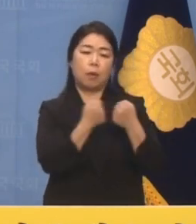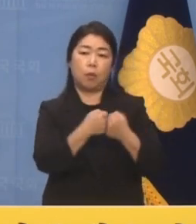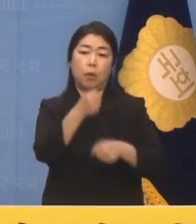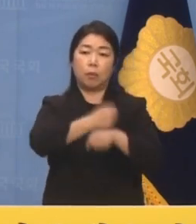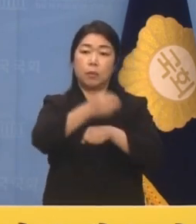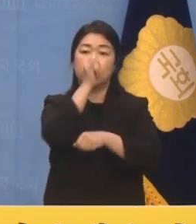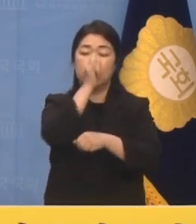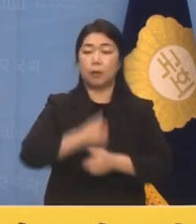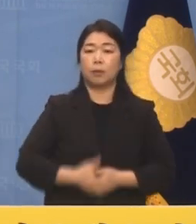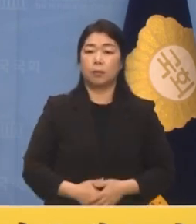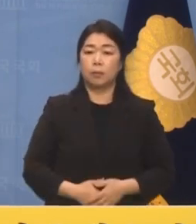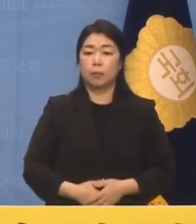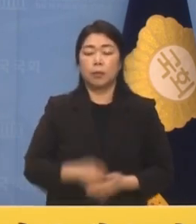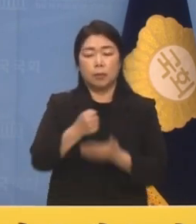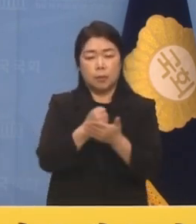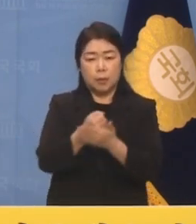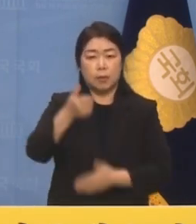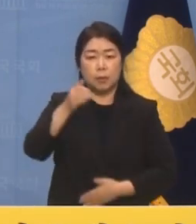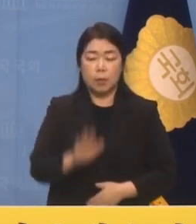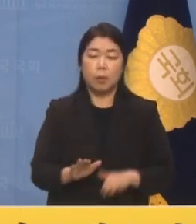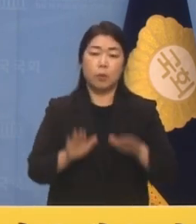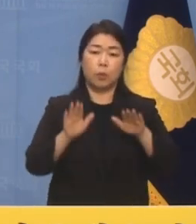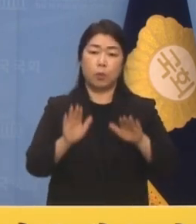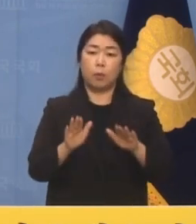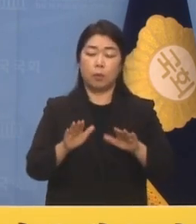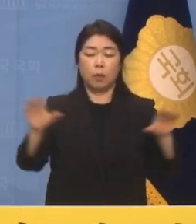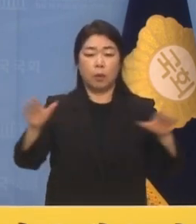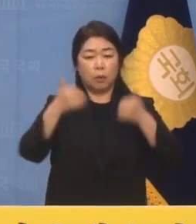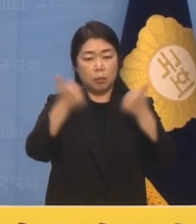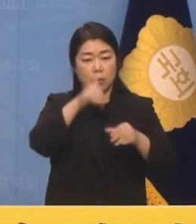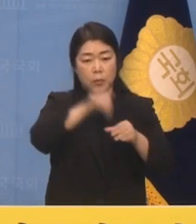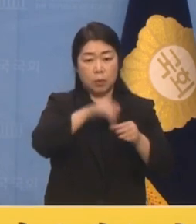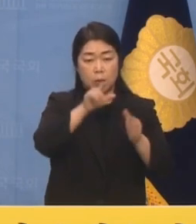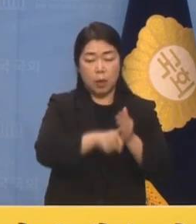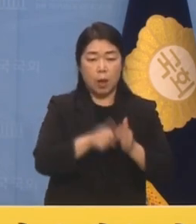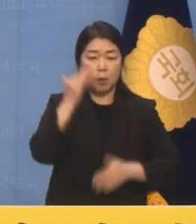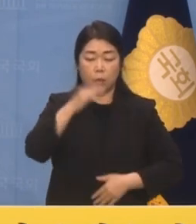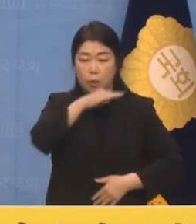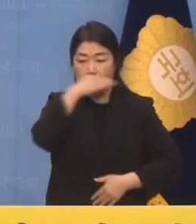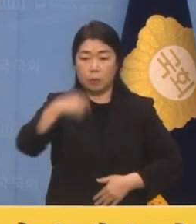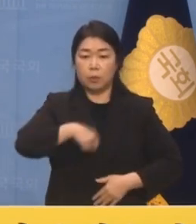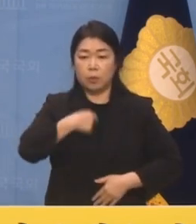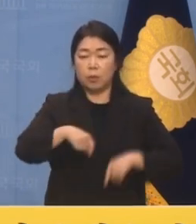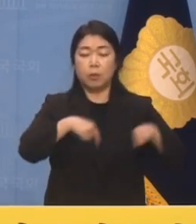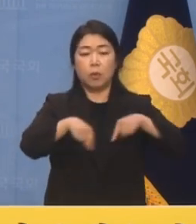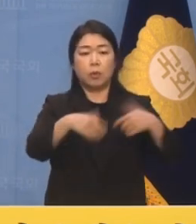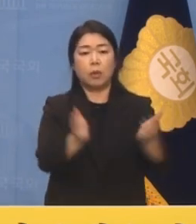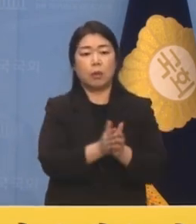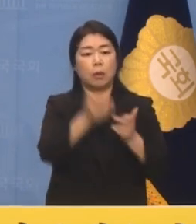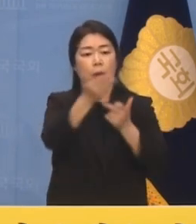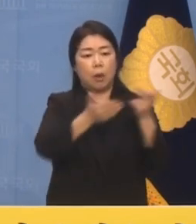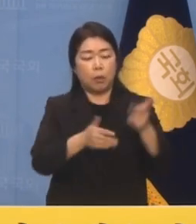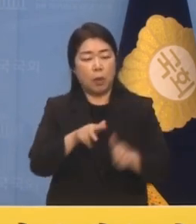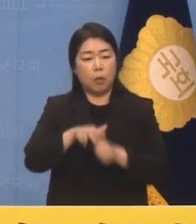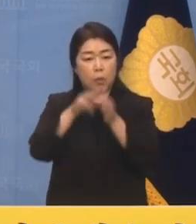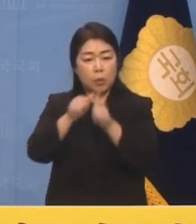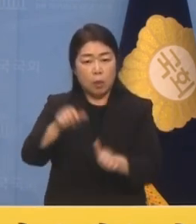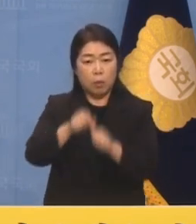정치인입니다. 유감스럽게도 이번 총선에서 녹색정의당은 강원도의 지역구 후보를 출마시키지